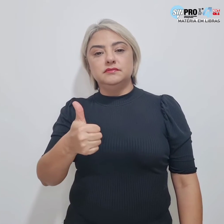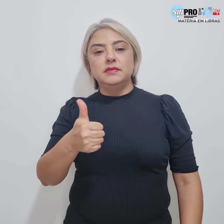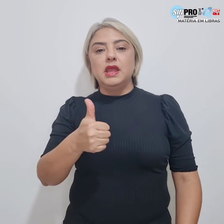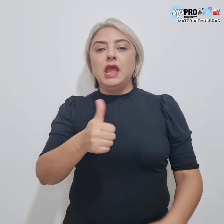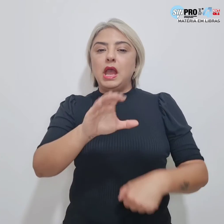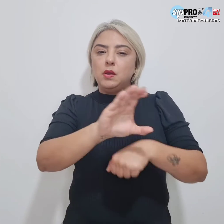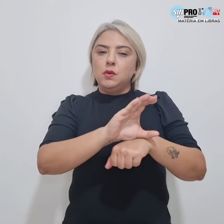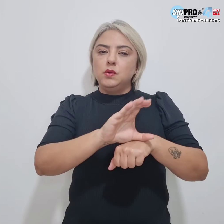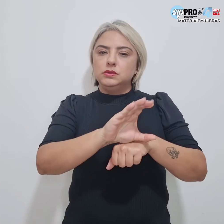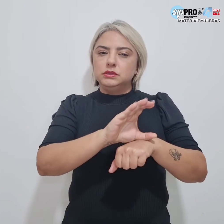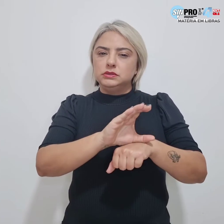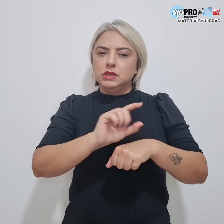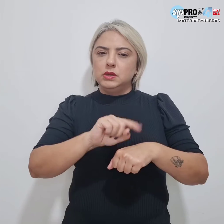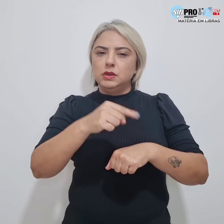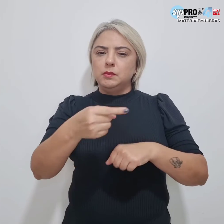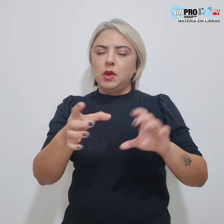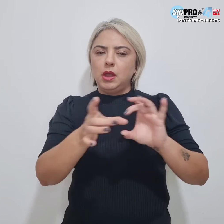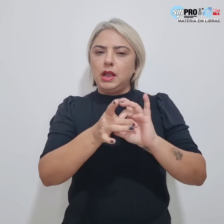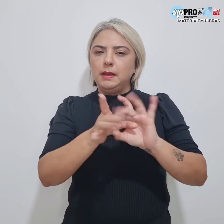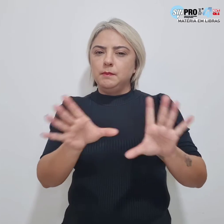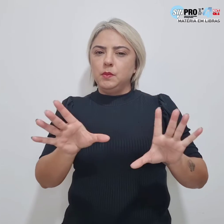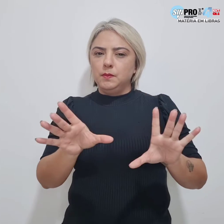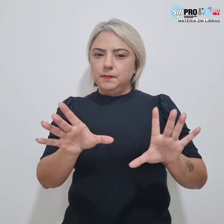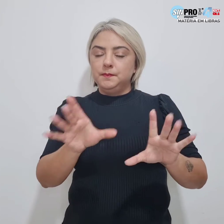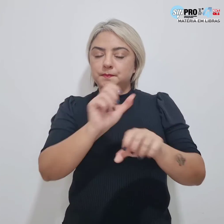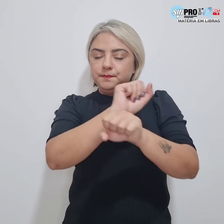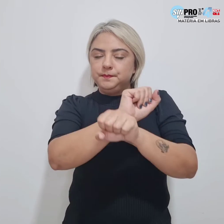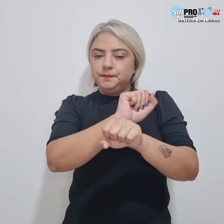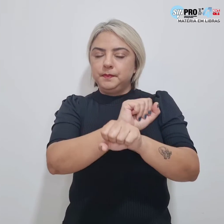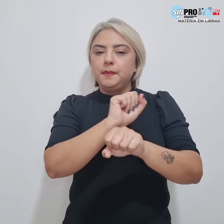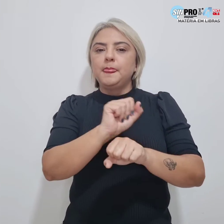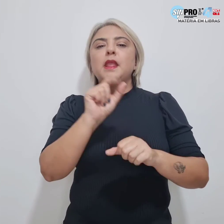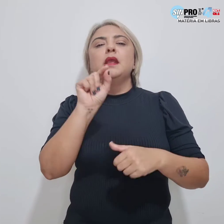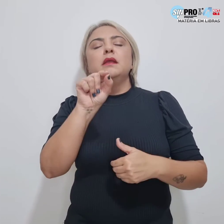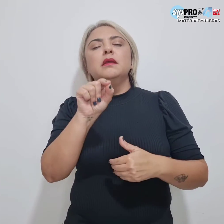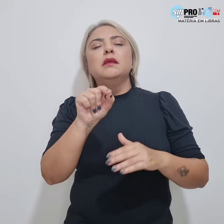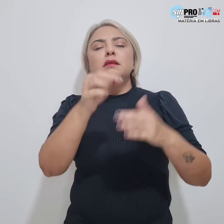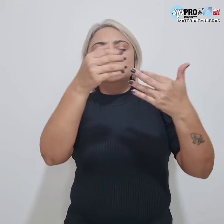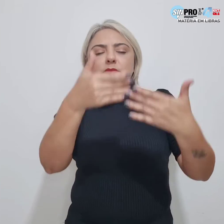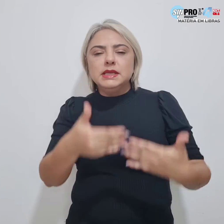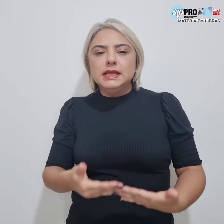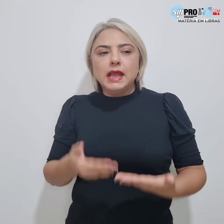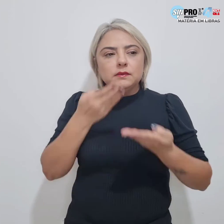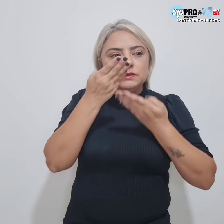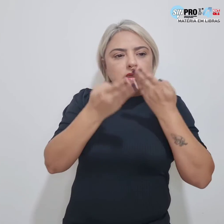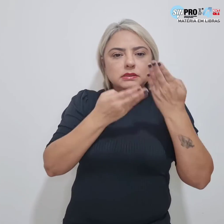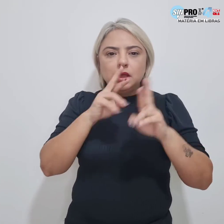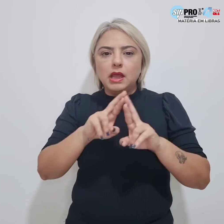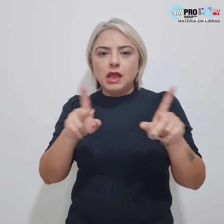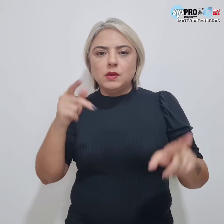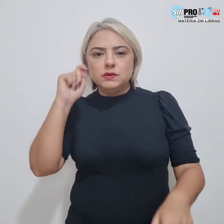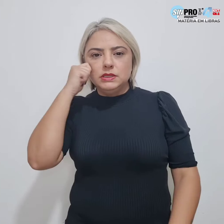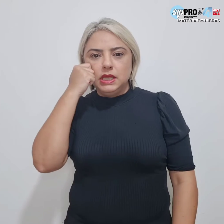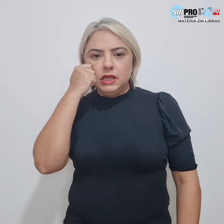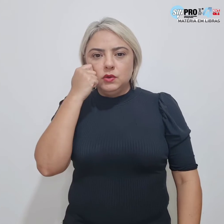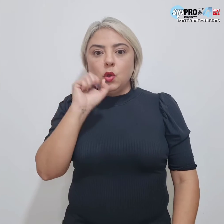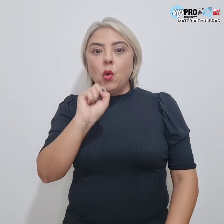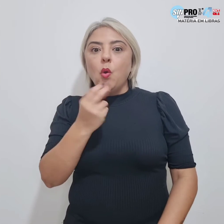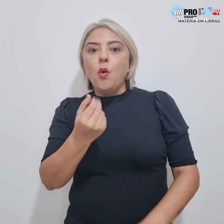Carta Magna do pós-abolição da escravatura, que estabelecia um tratamento diferente aos negros ou escravos